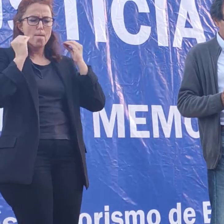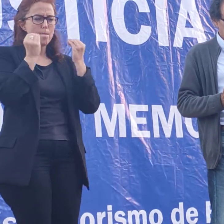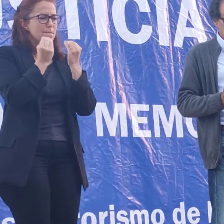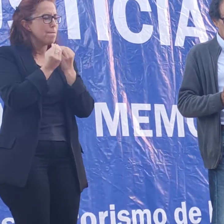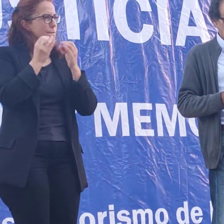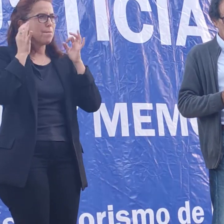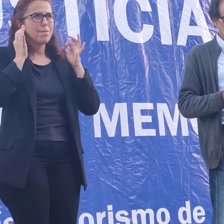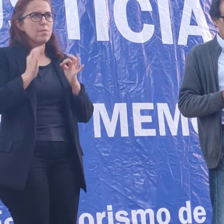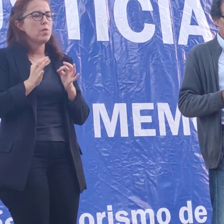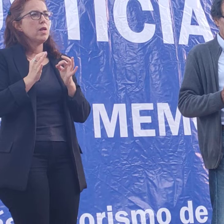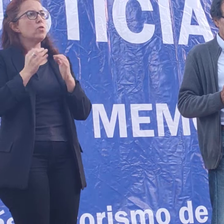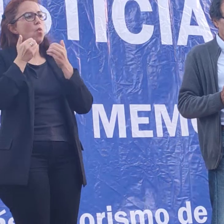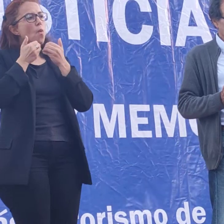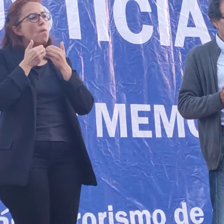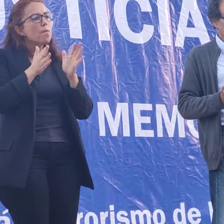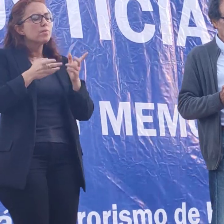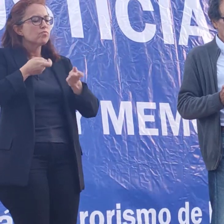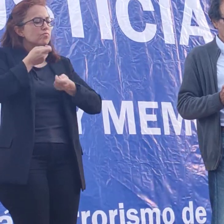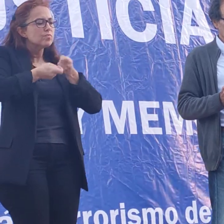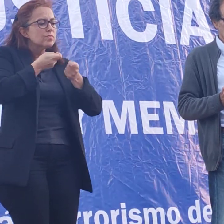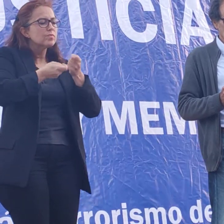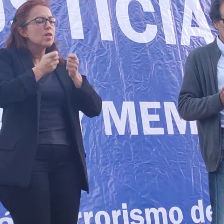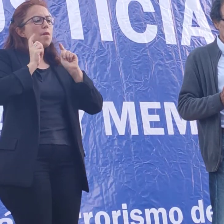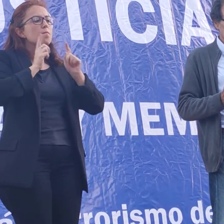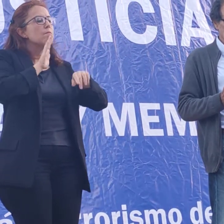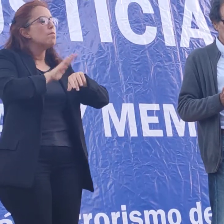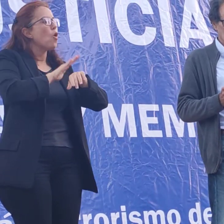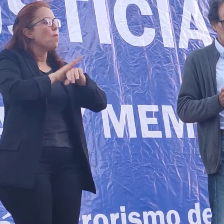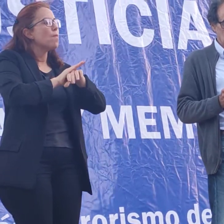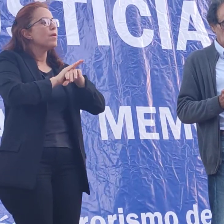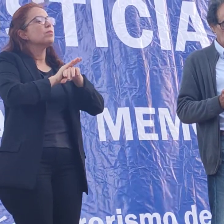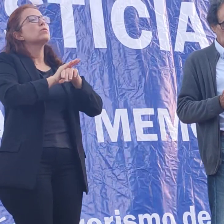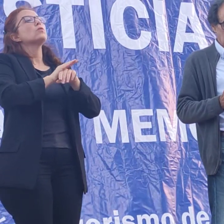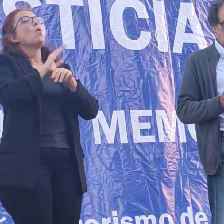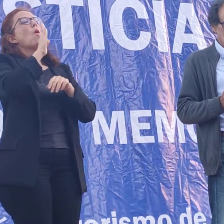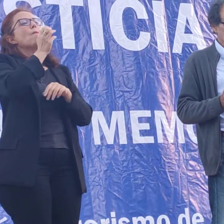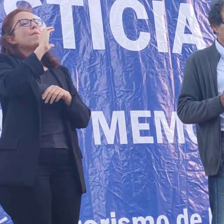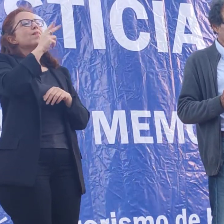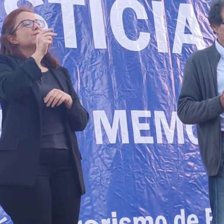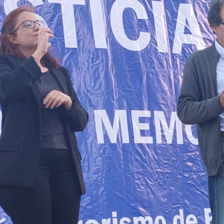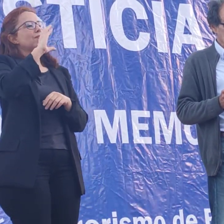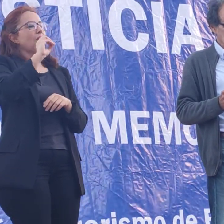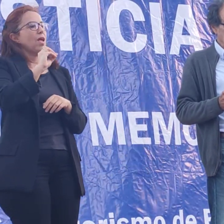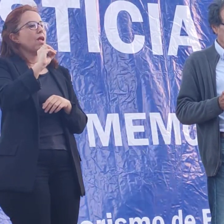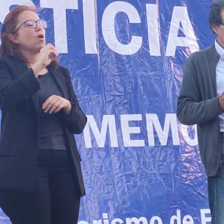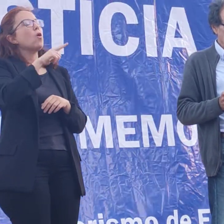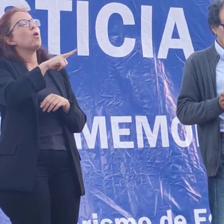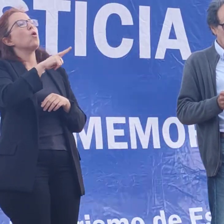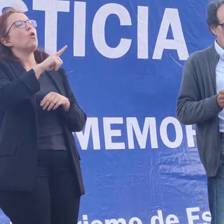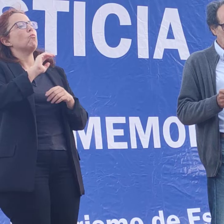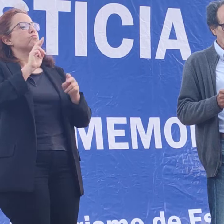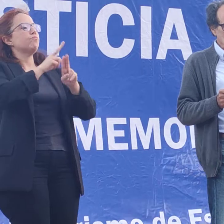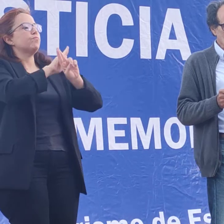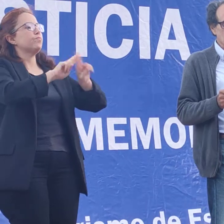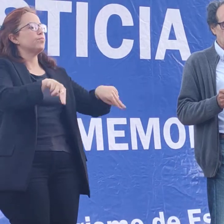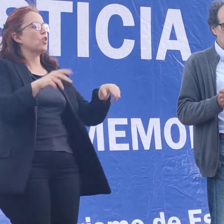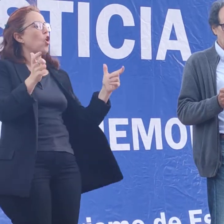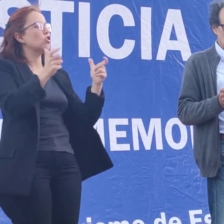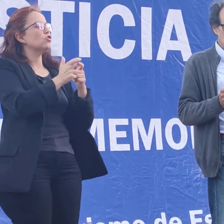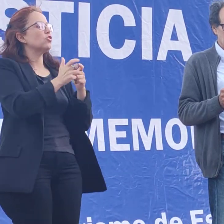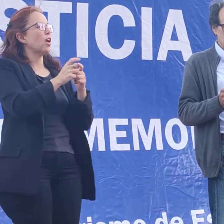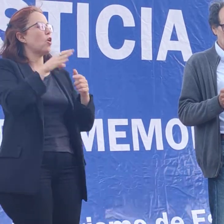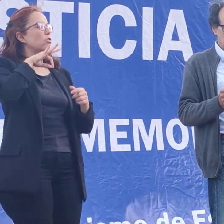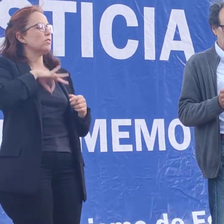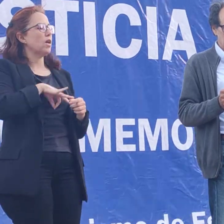país. Se comenzó a implementar desde el mismo momento en que Pacheco Areco eliminó los consejos de salarios e impulsó las